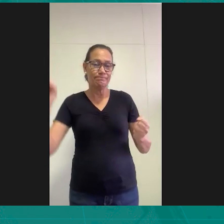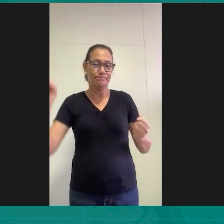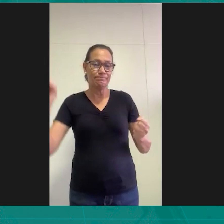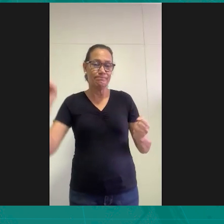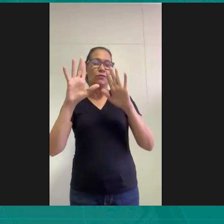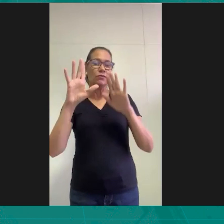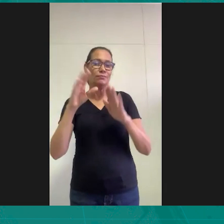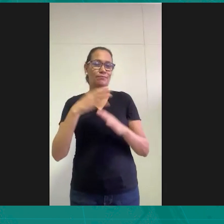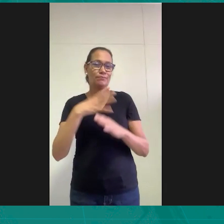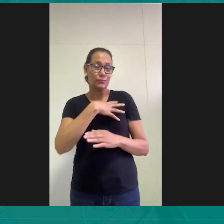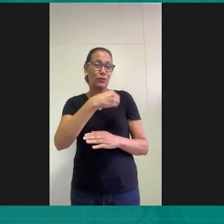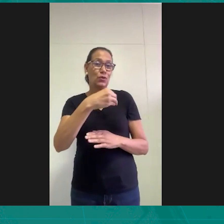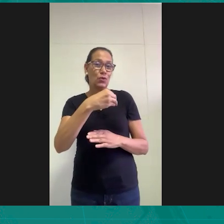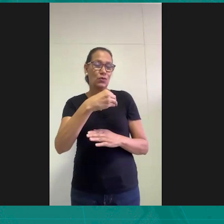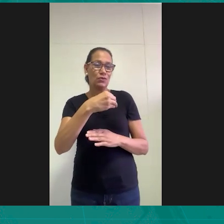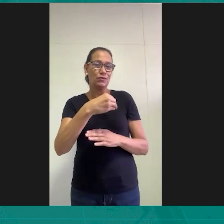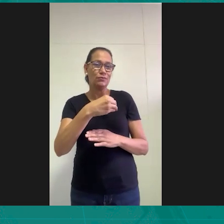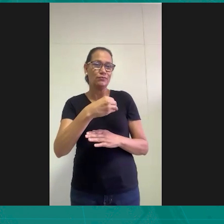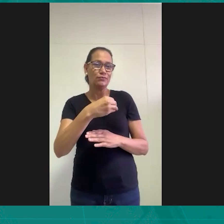glorificado no Filho?